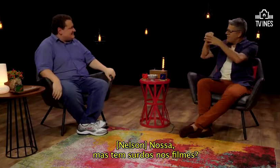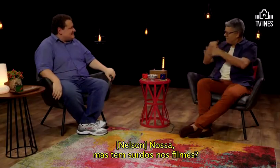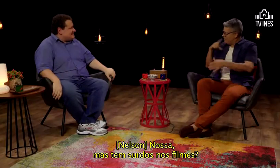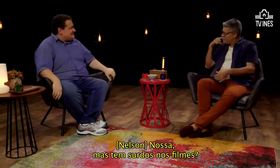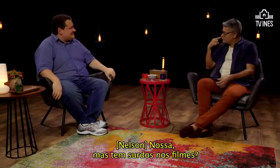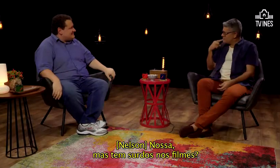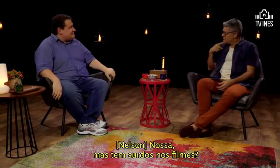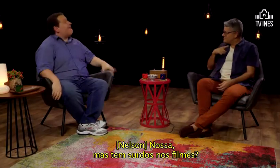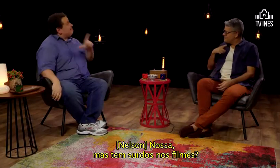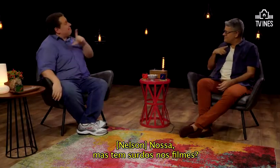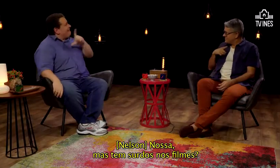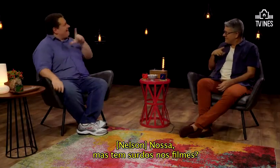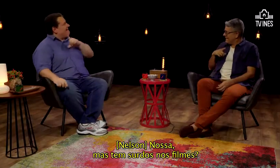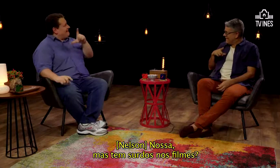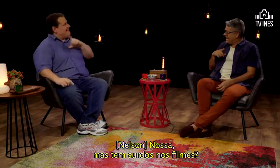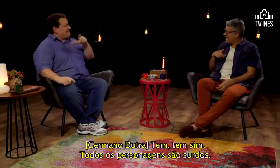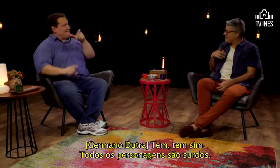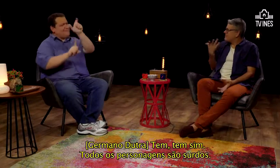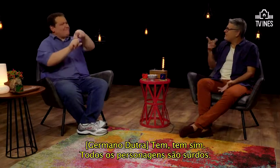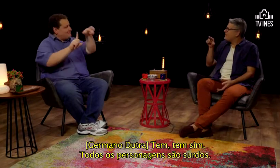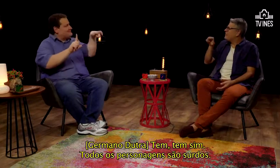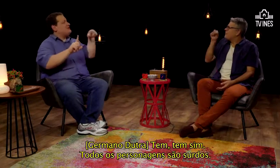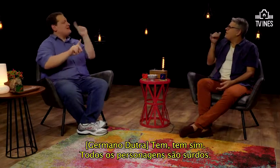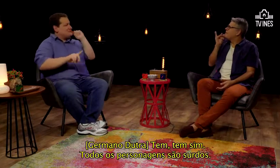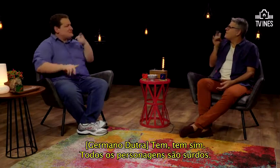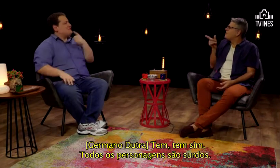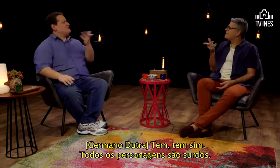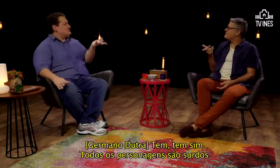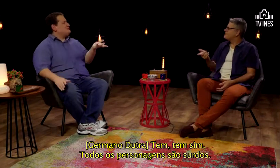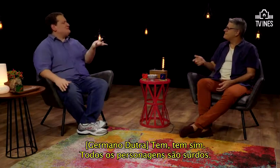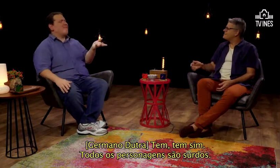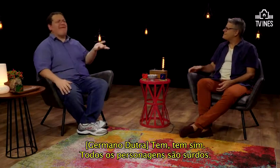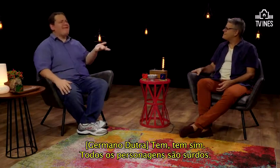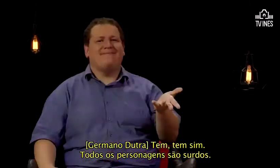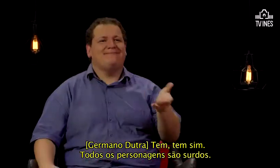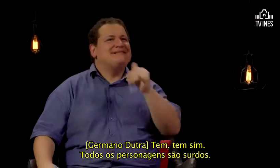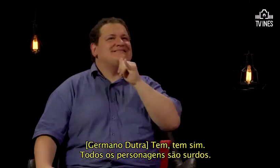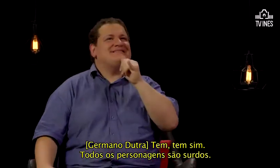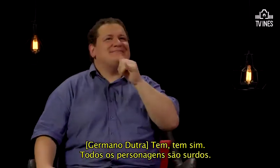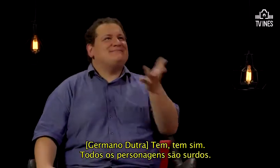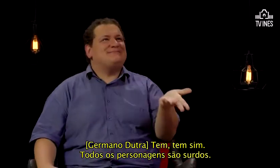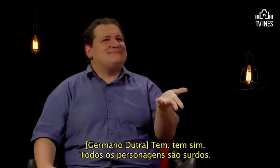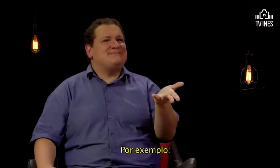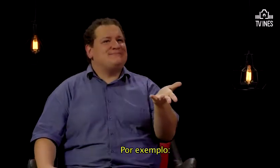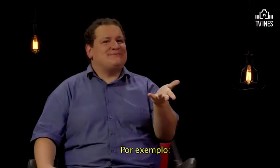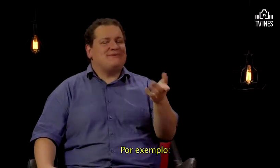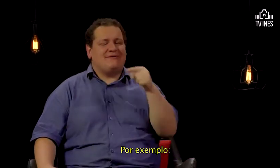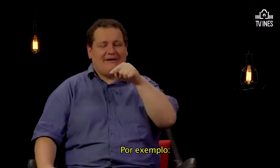Nossa, mas tem surdo nos filmes? Tem, tem sim. Todos os personagens são surdos. Por exemplo,